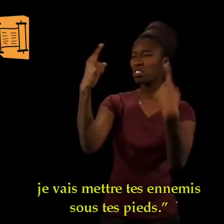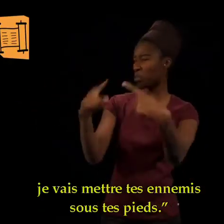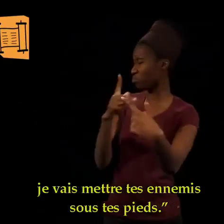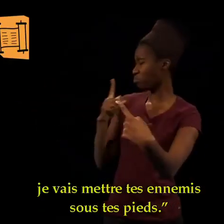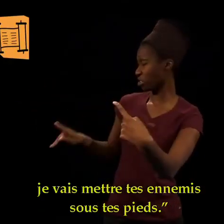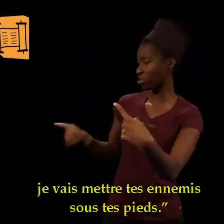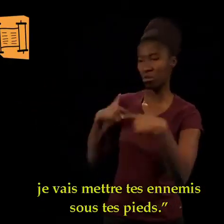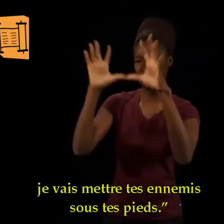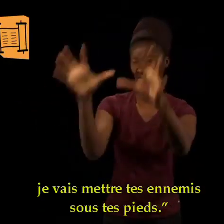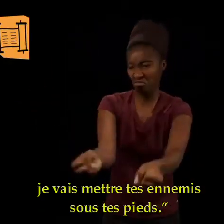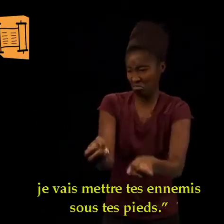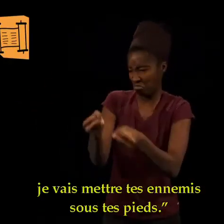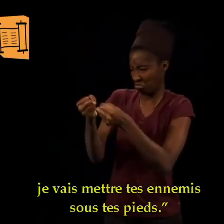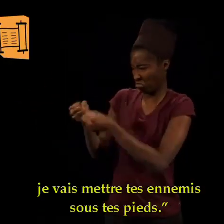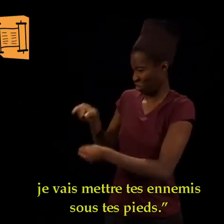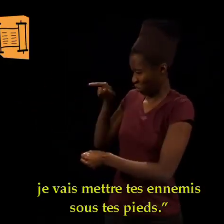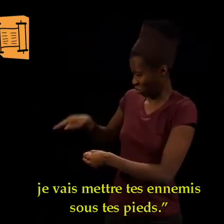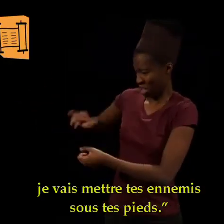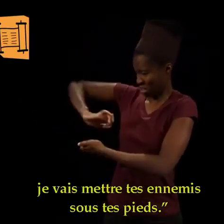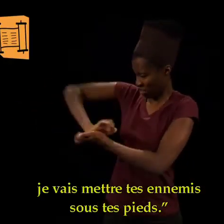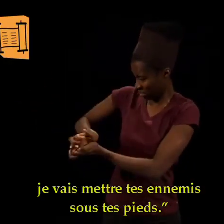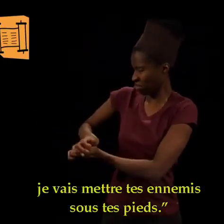Je vais mettre tes ennemis sous tes pieds.